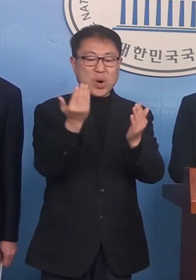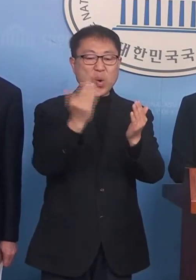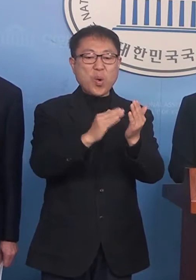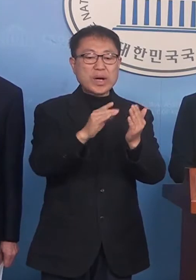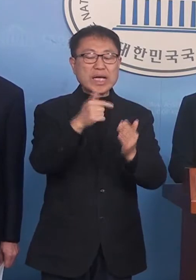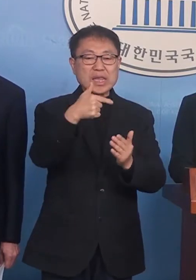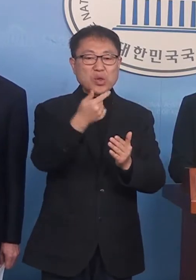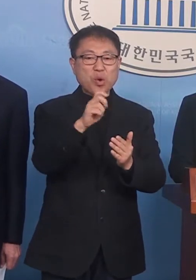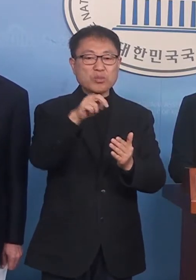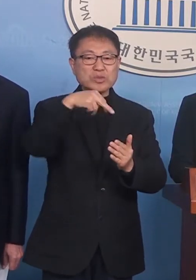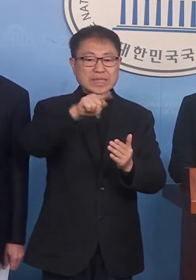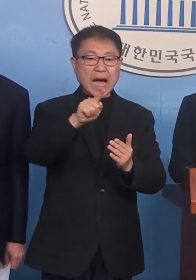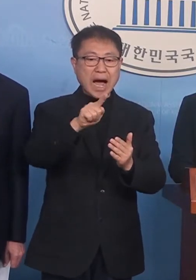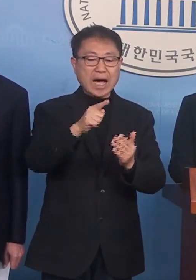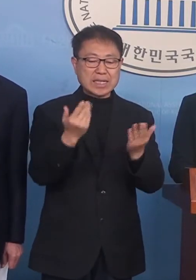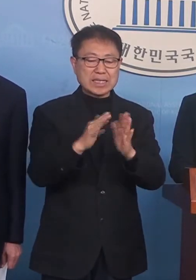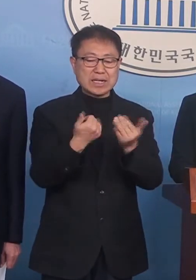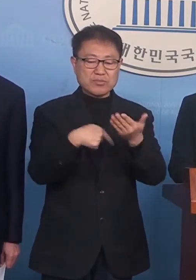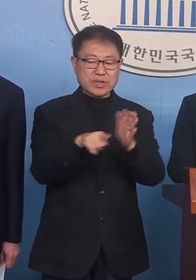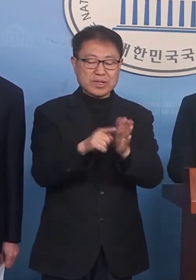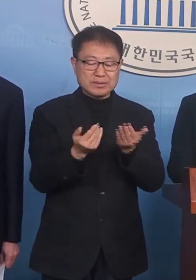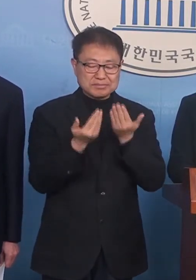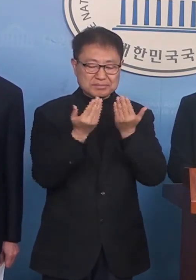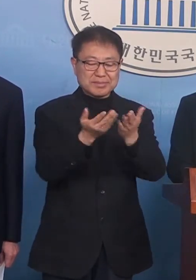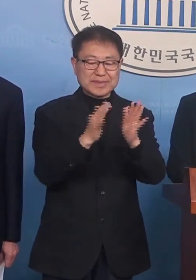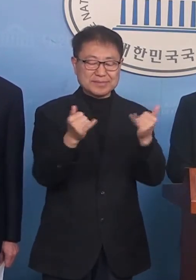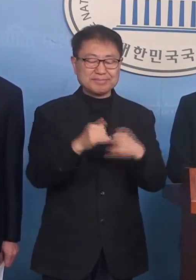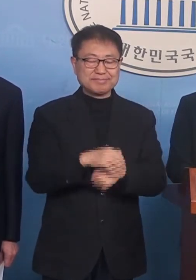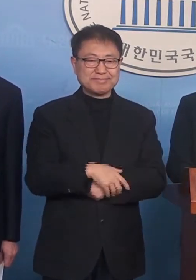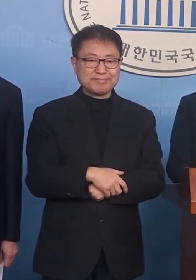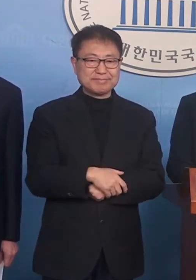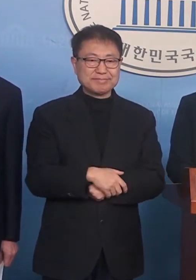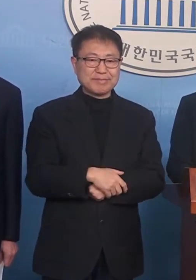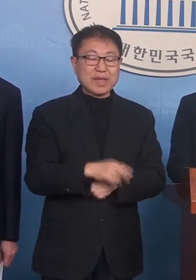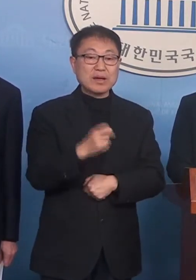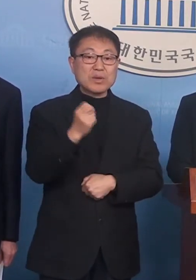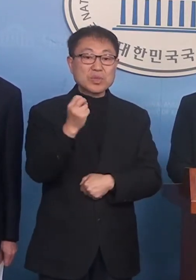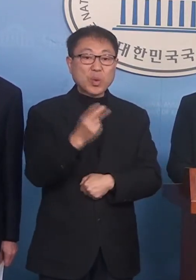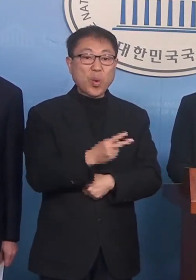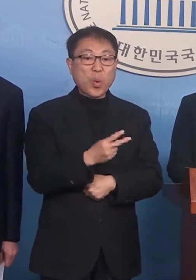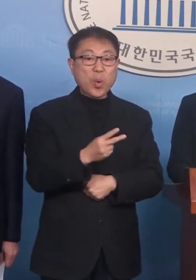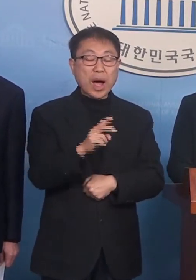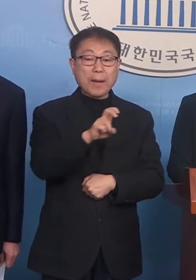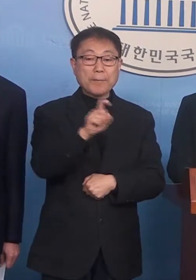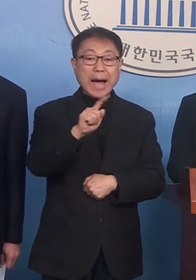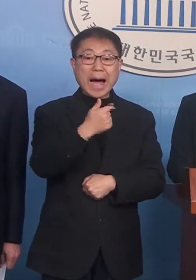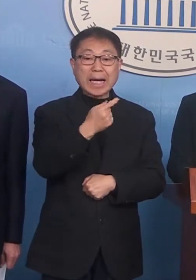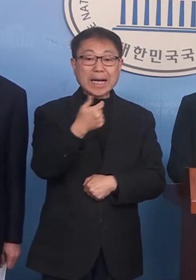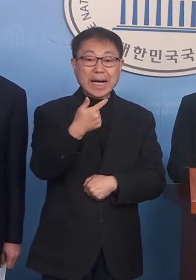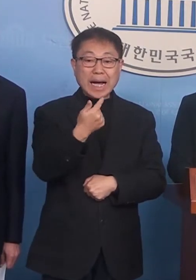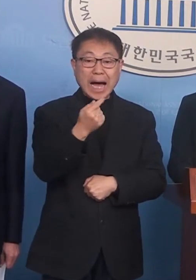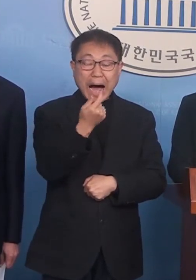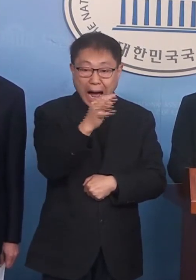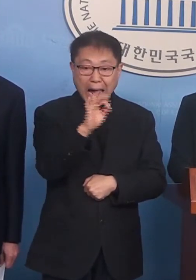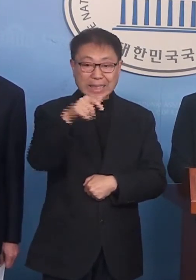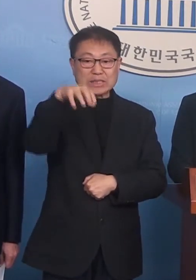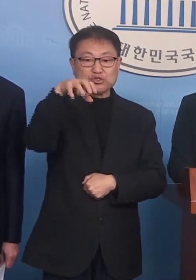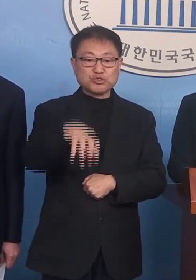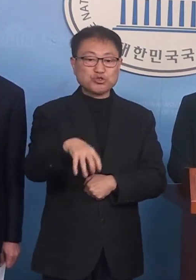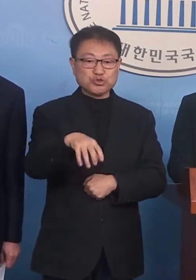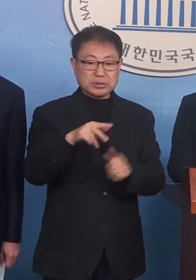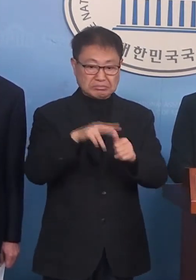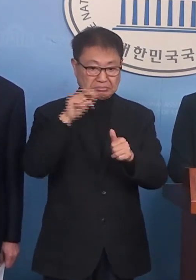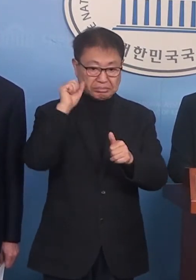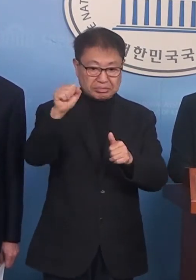공익농사시고요. 일하는 사람들의 권리를 위해 헌신해 오신 분입니다. 그리고 안양시 만안구에 출사표를